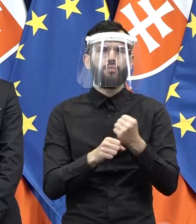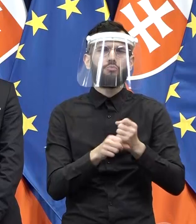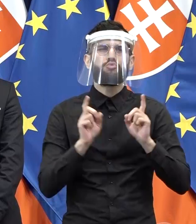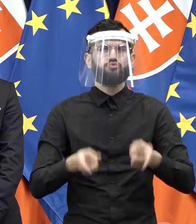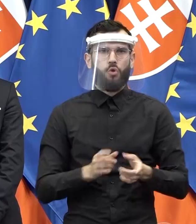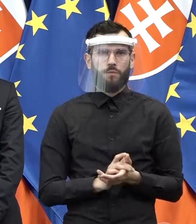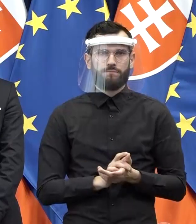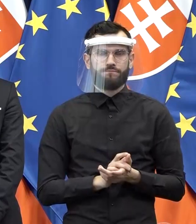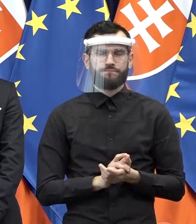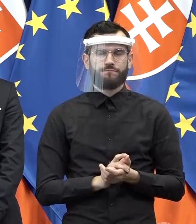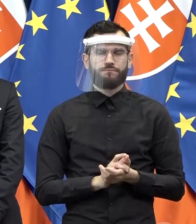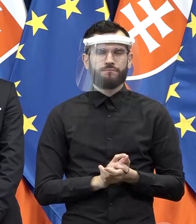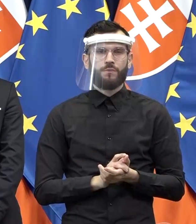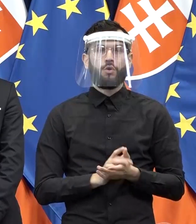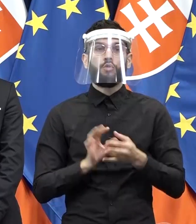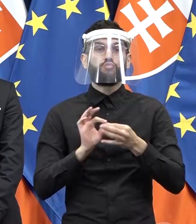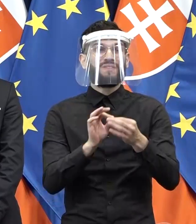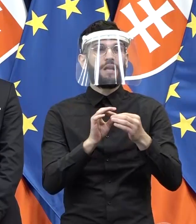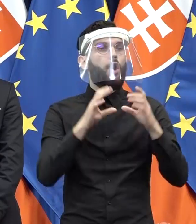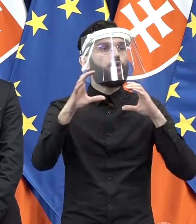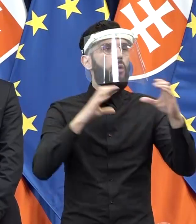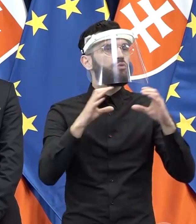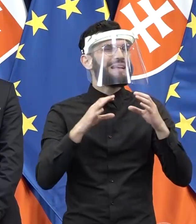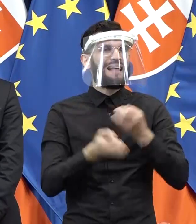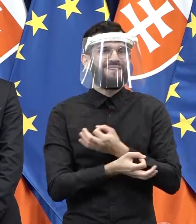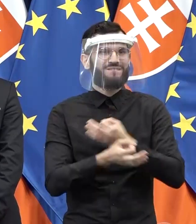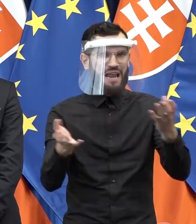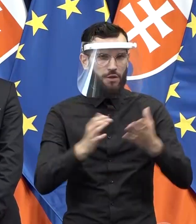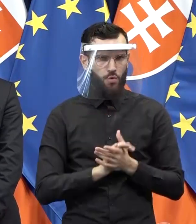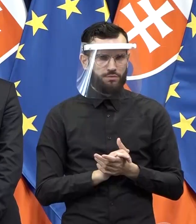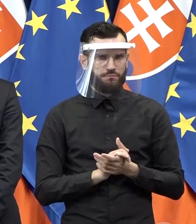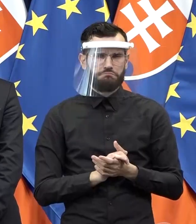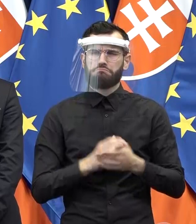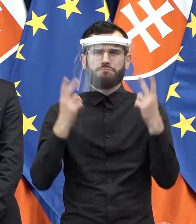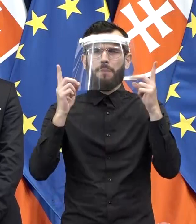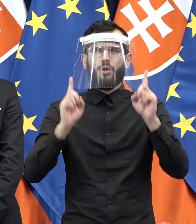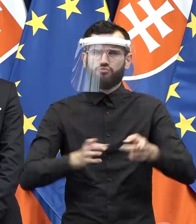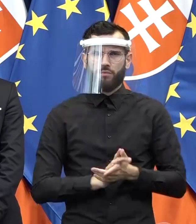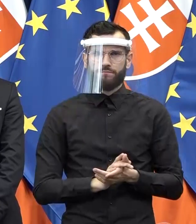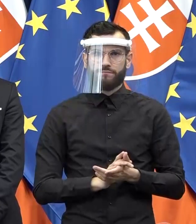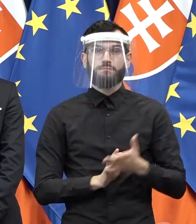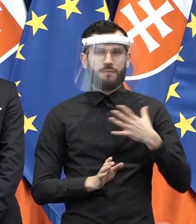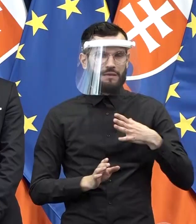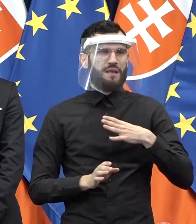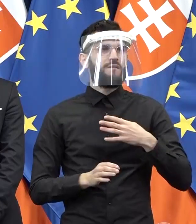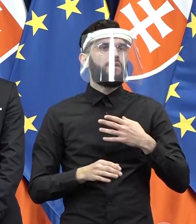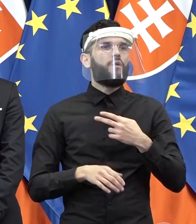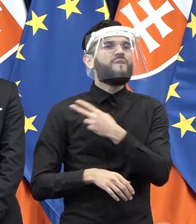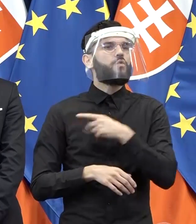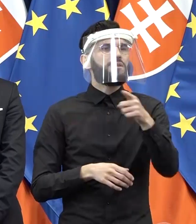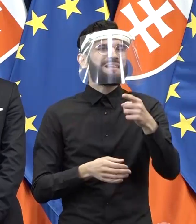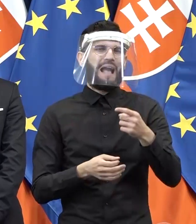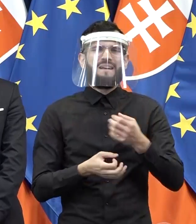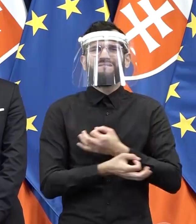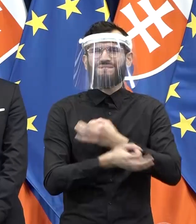koridory na komunikáciu s verejnosťou. Čiže áno, aby sme aj využili funkciu verejnoprávnej televízie